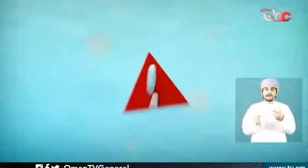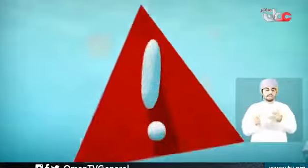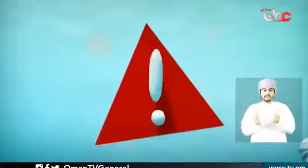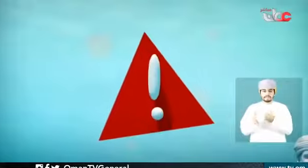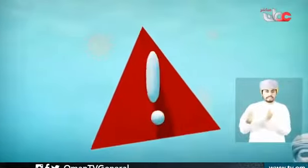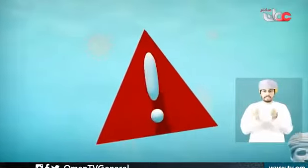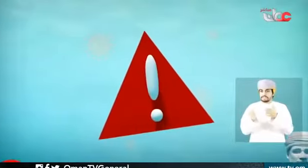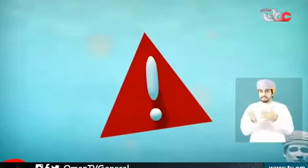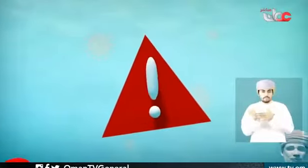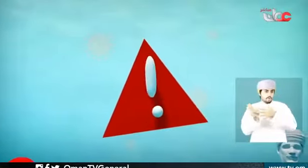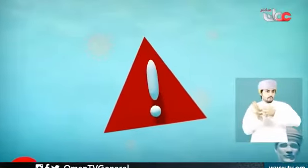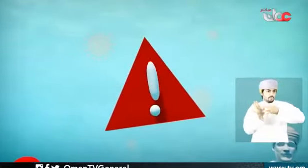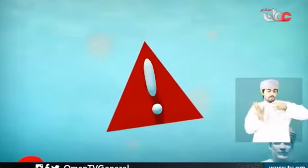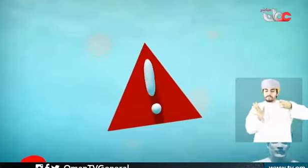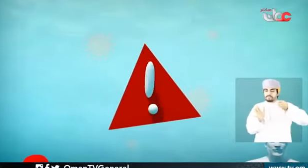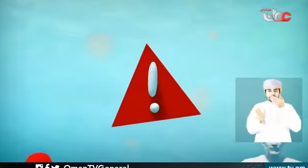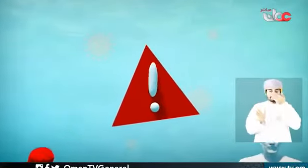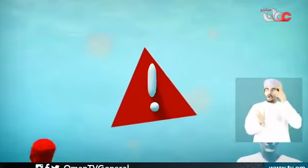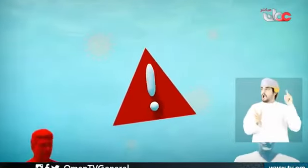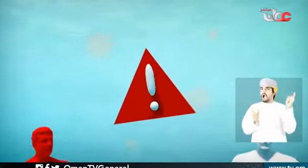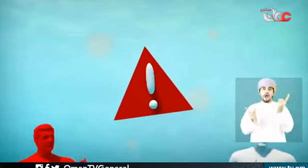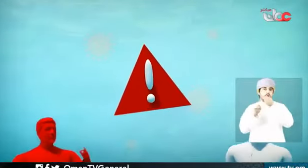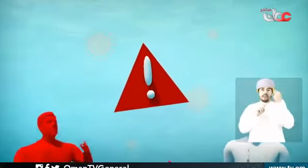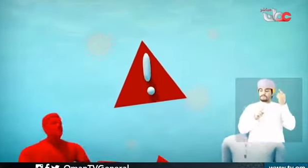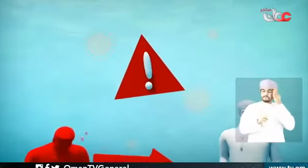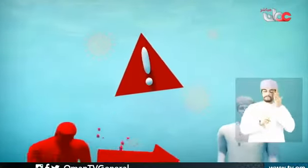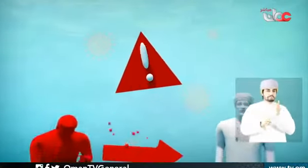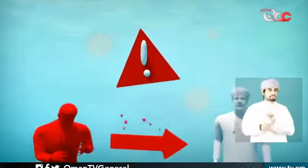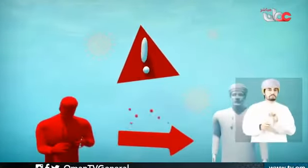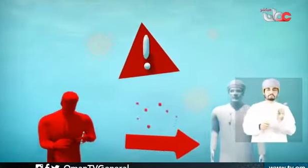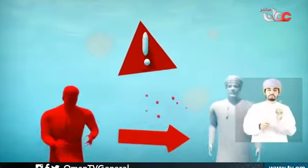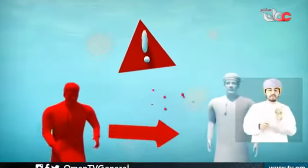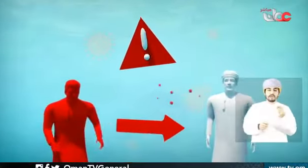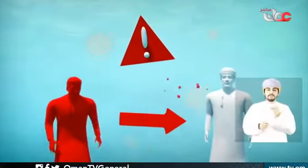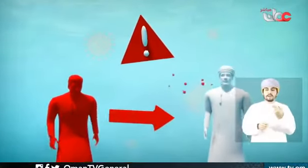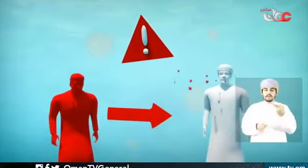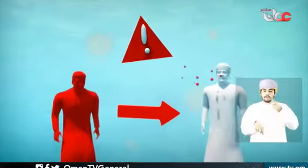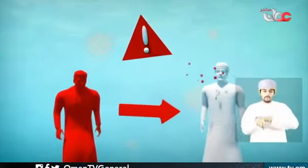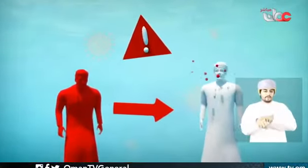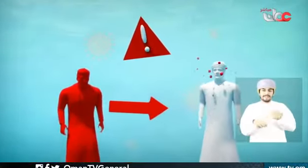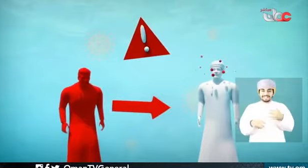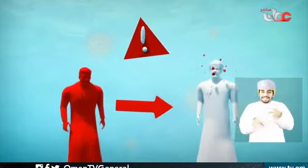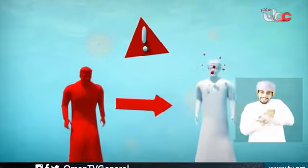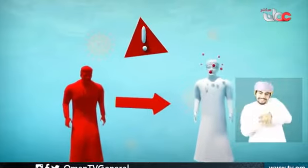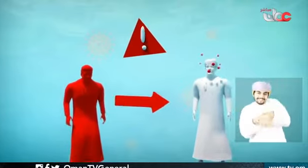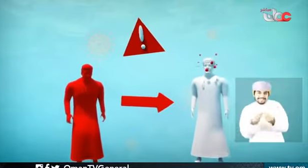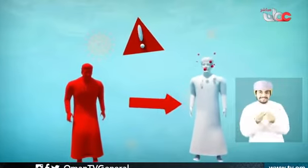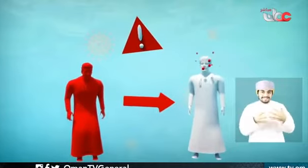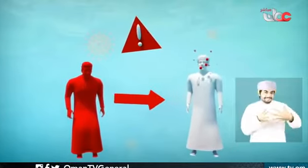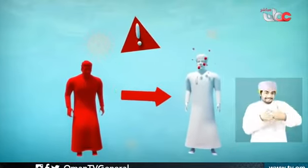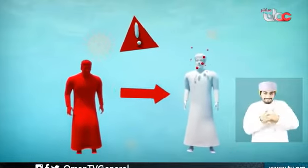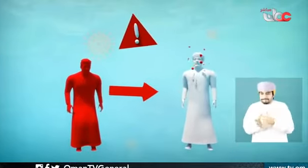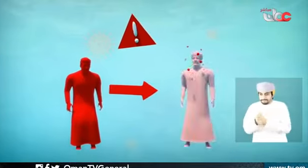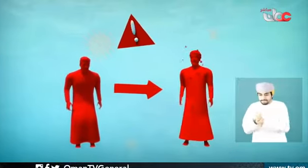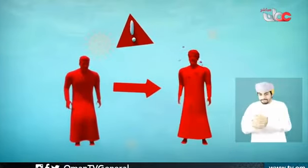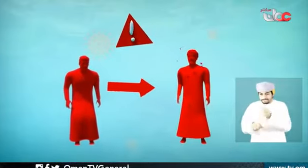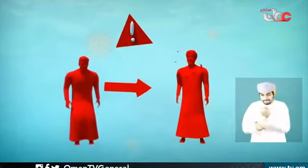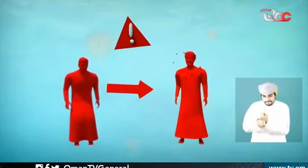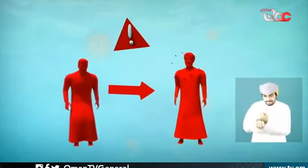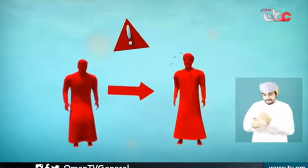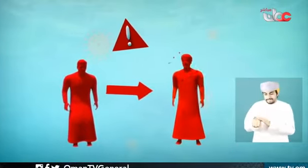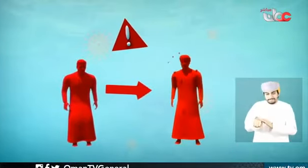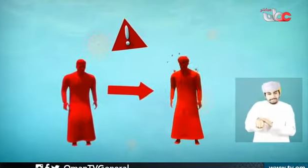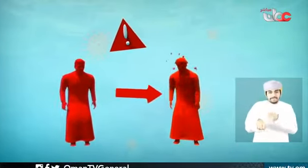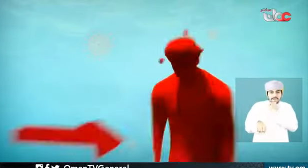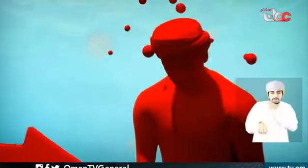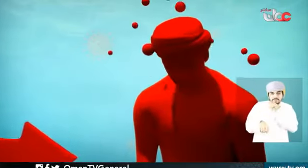تزال طريقة انتقال الفيروس غير معروفة على وجه التحديد، وتنتقل العدوى بين المرضى والمخالطين لهم عن طريق